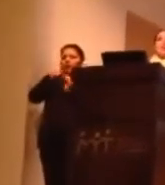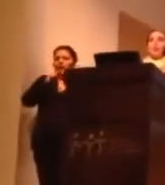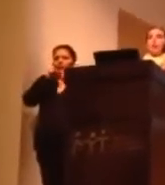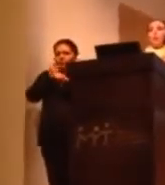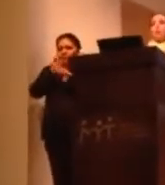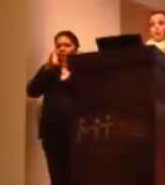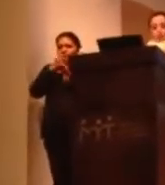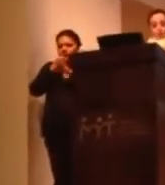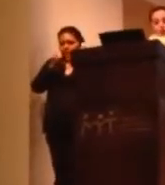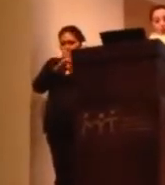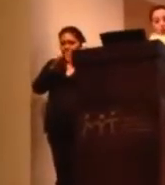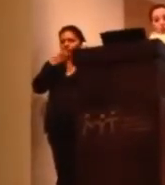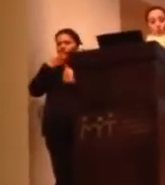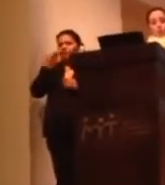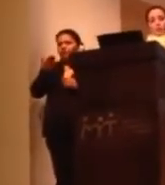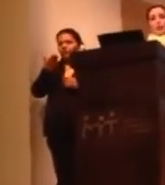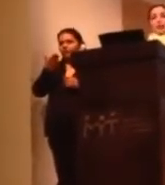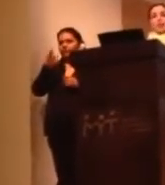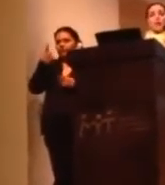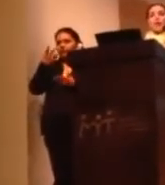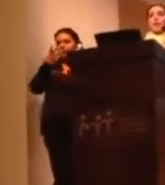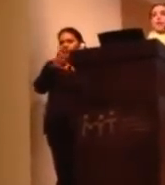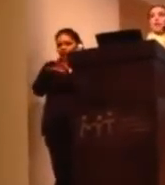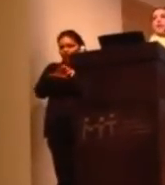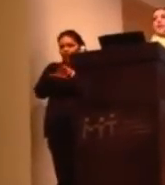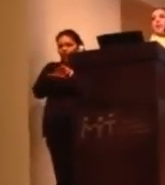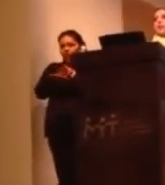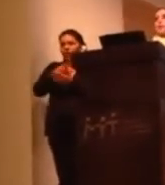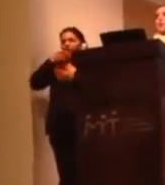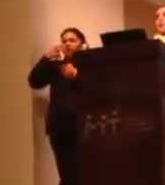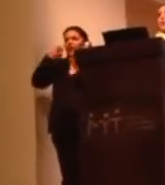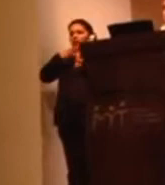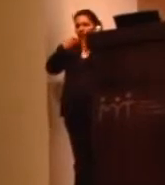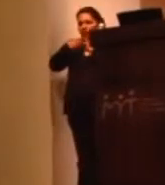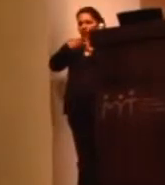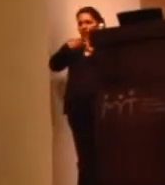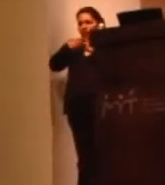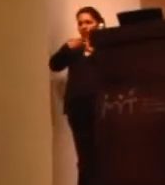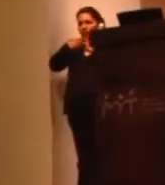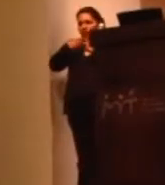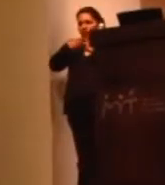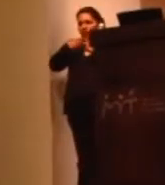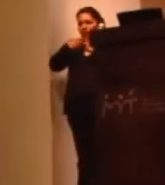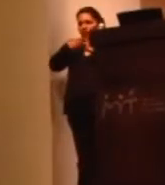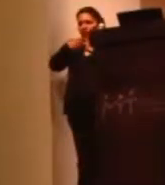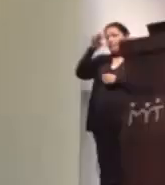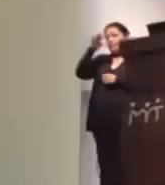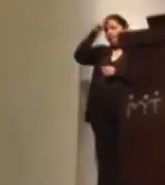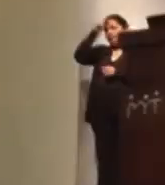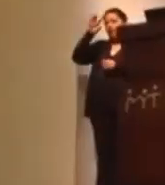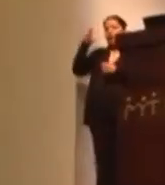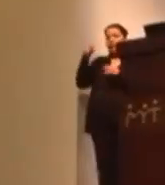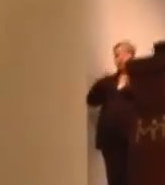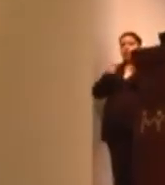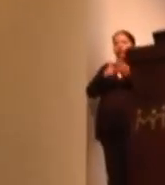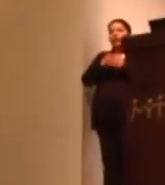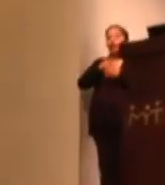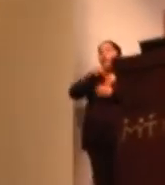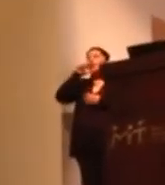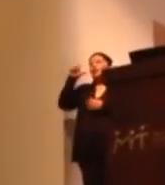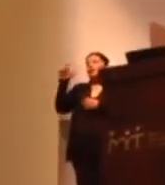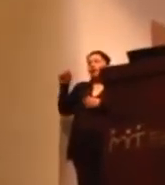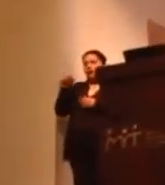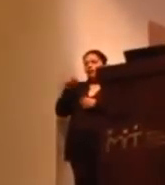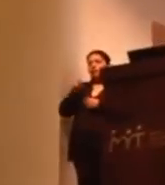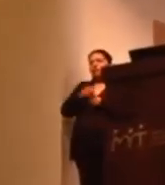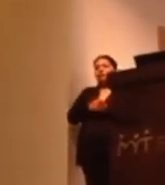pueden definir muy bien. Uno es la alteración en la atención, otra en la impulsividad, y después regresan